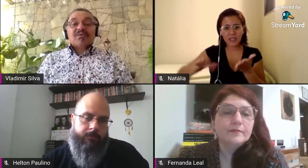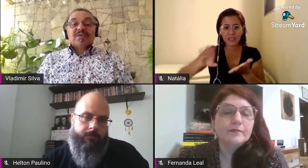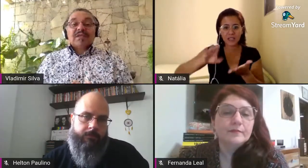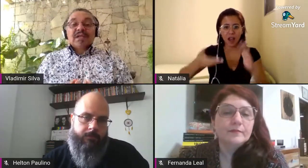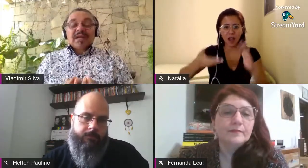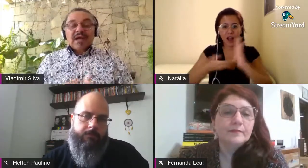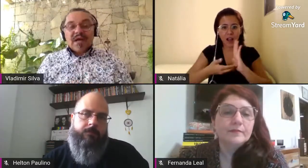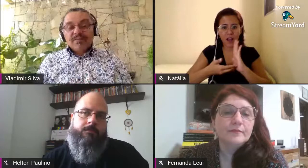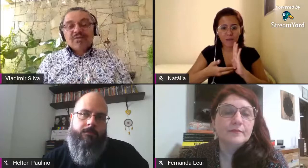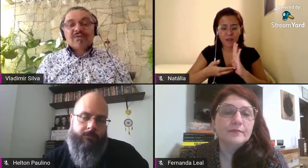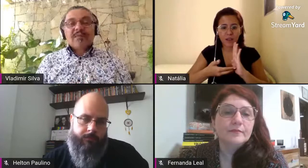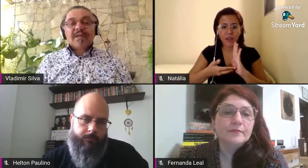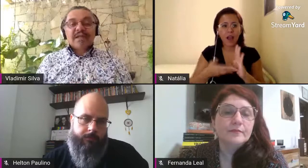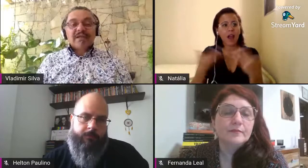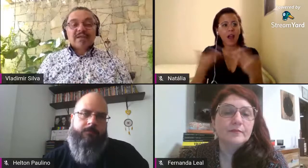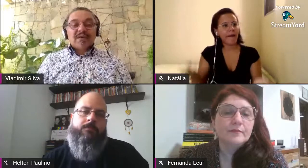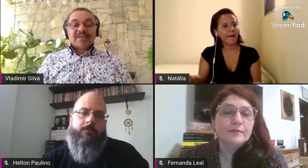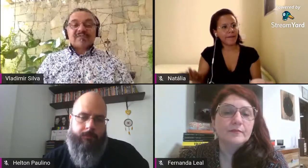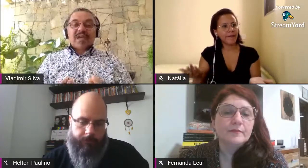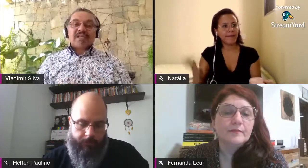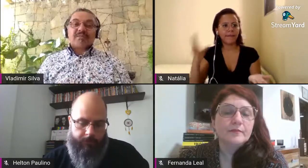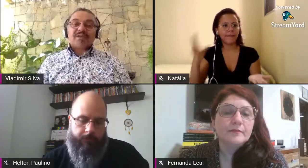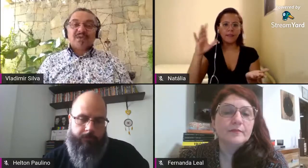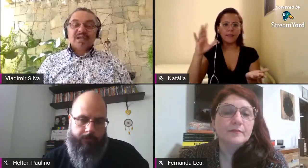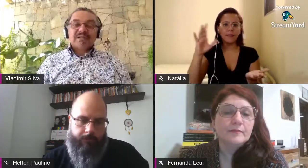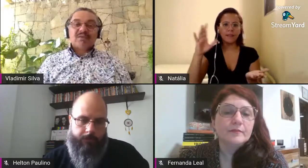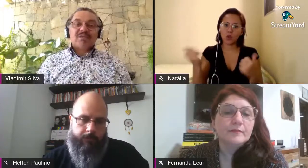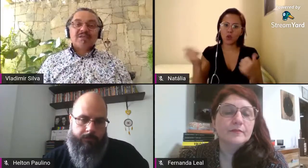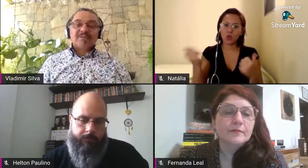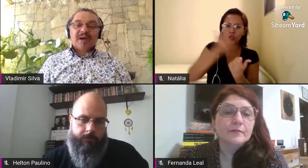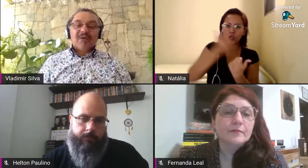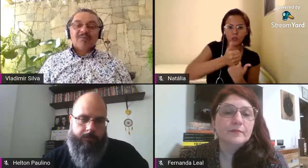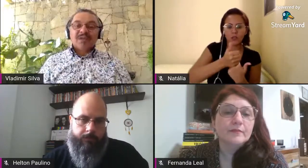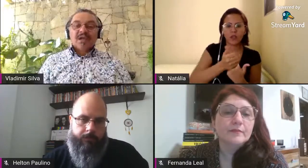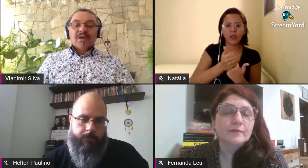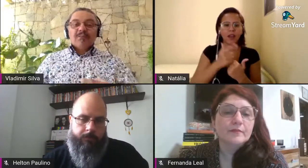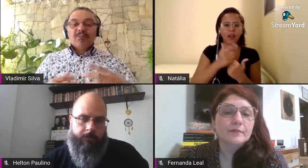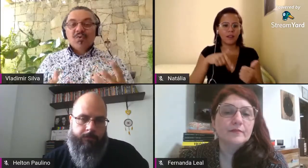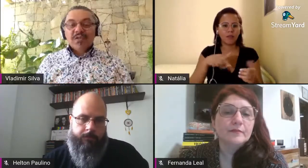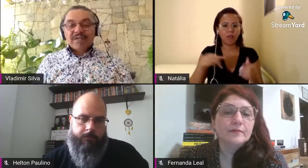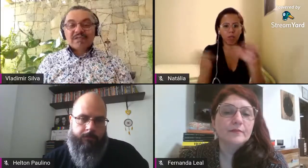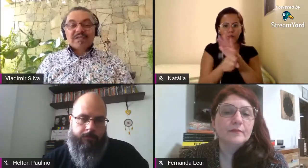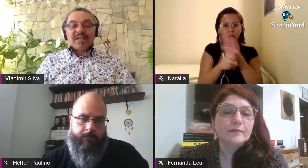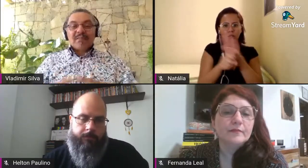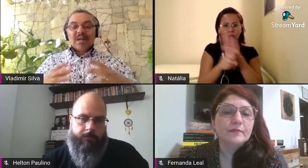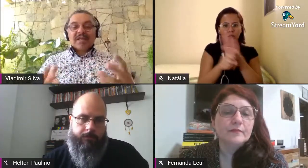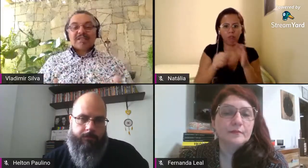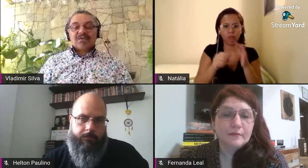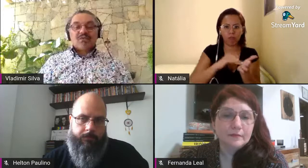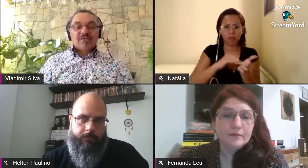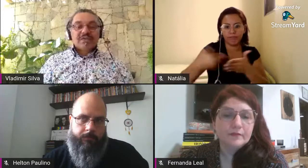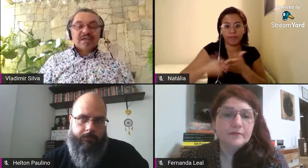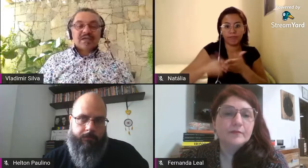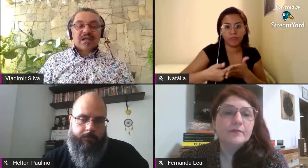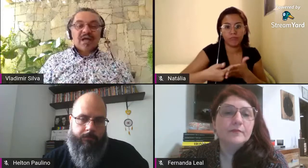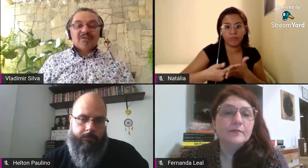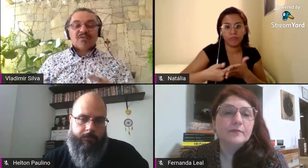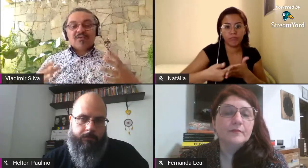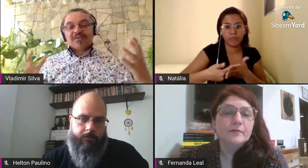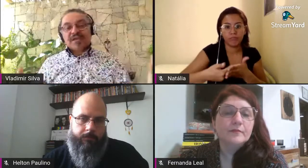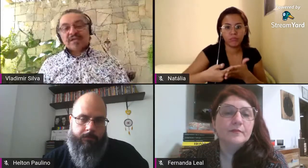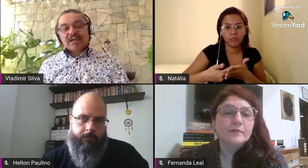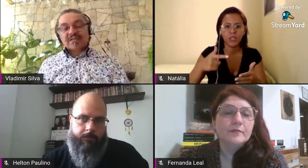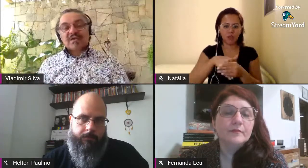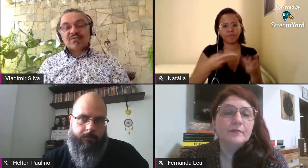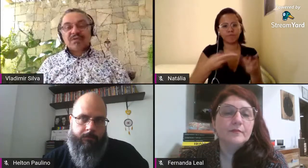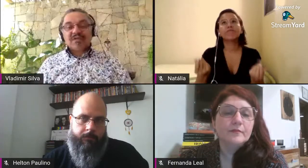sem produzir absolutamente nada. Então, às vésperas de uma eleição municipal, muda-se, estabelece-se um novo secretário, um